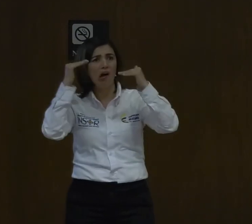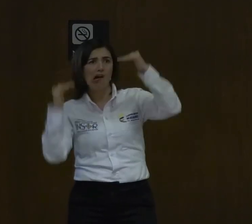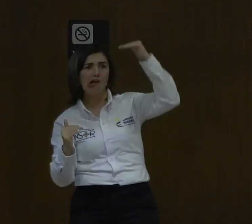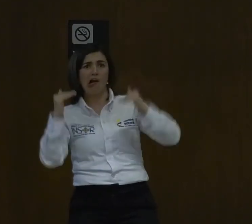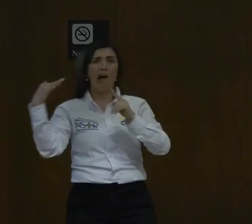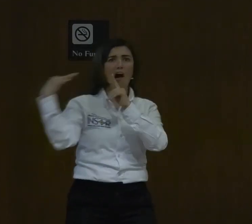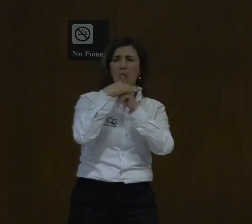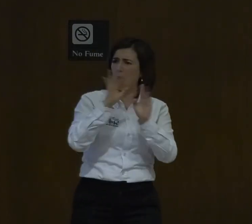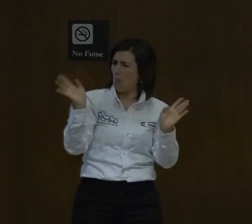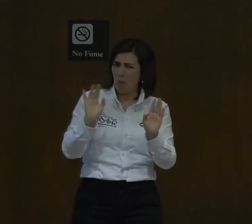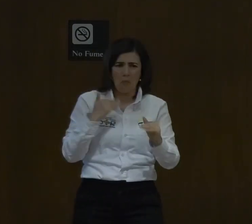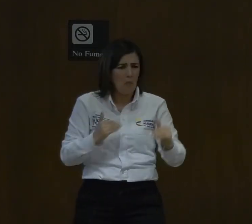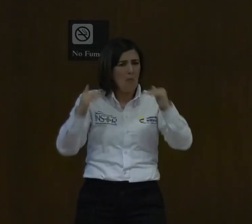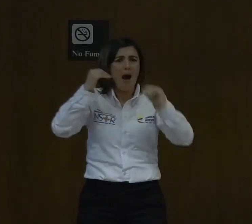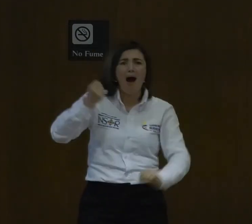Y